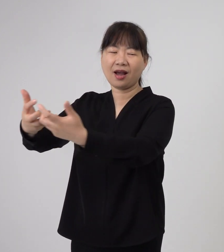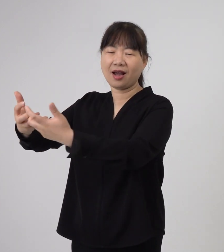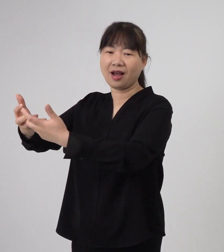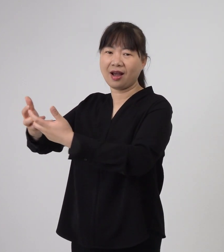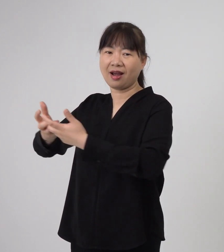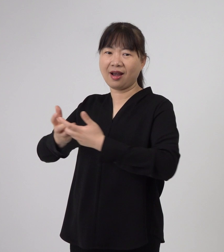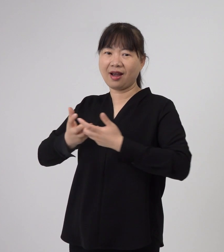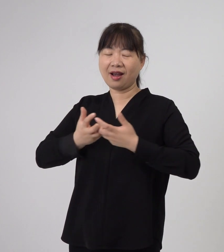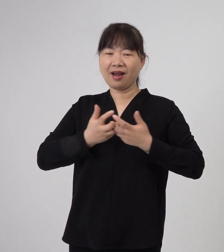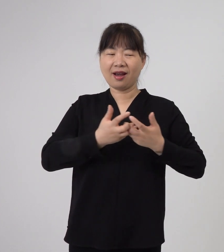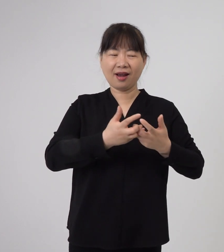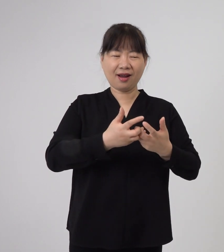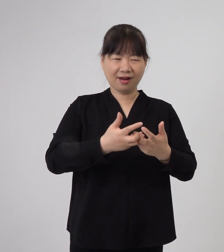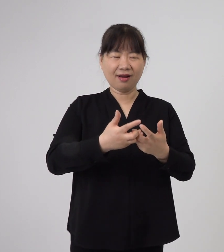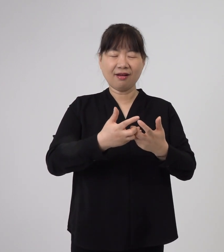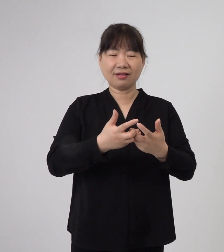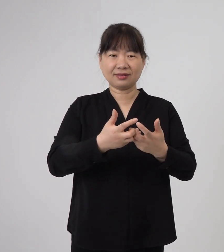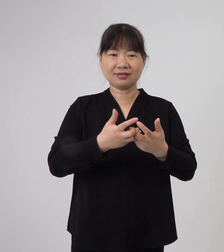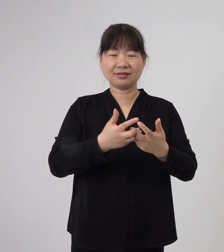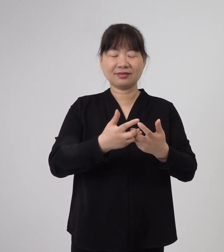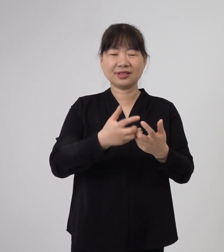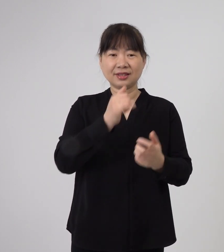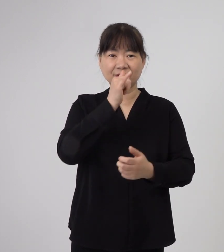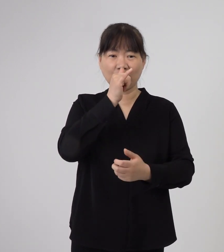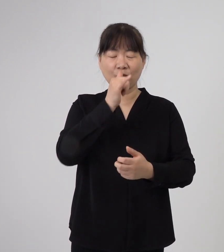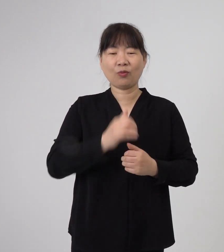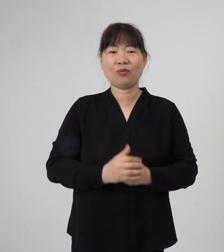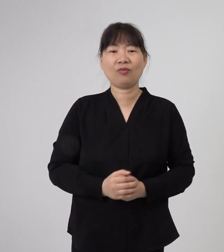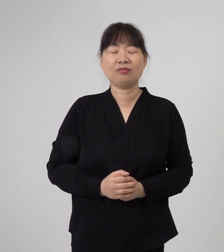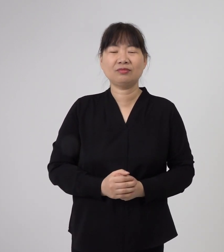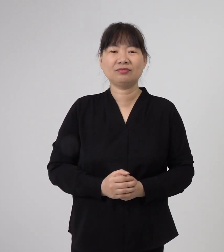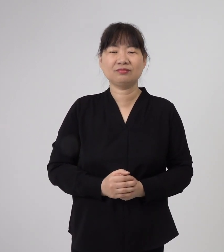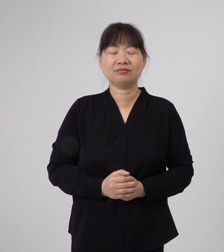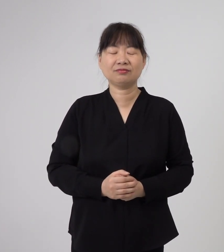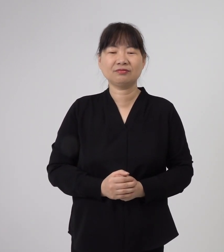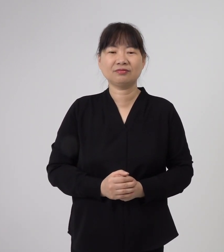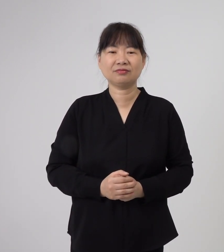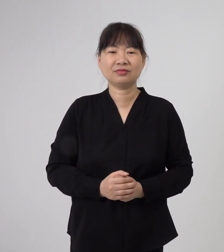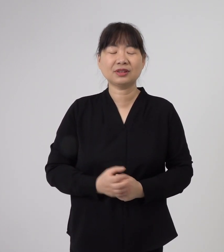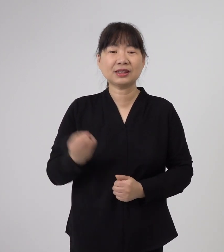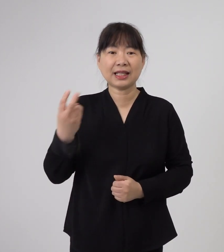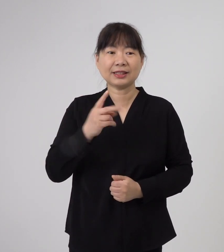이 가득이라는 말은 충만이라는 뜻이죠. 그러면 이런 의미가 됩니다.